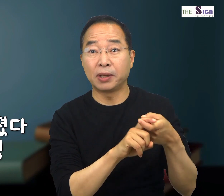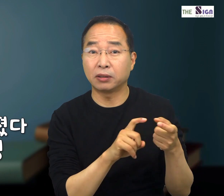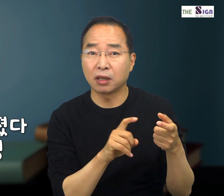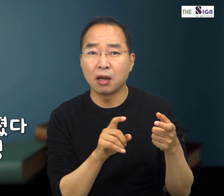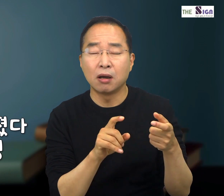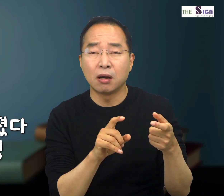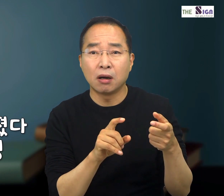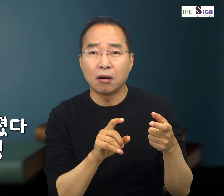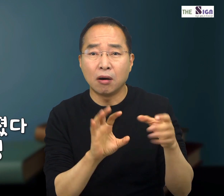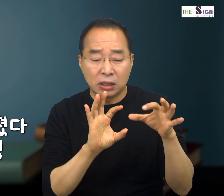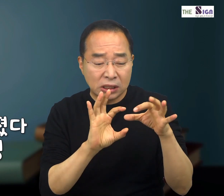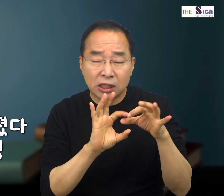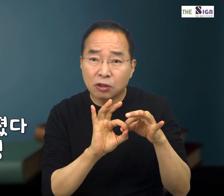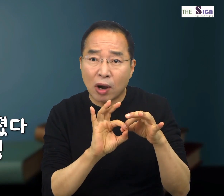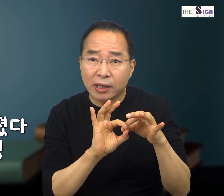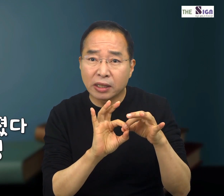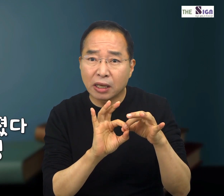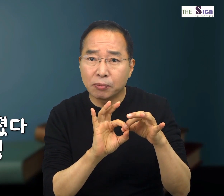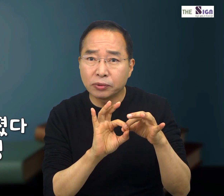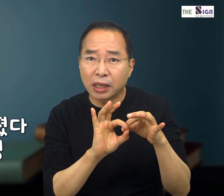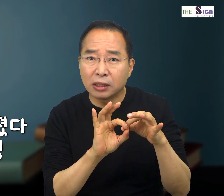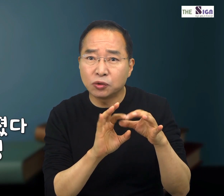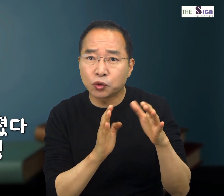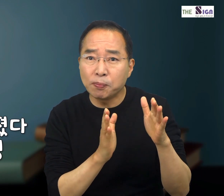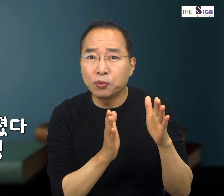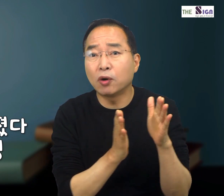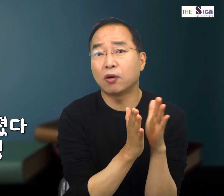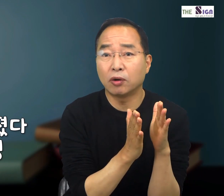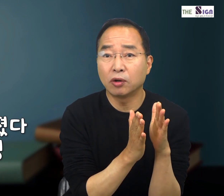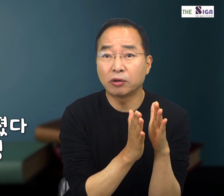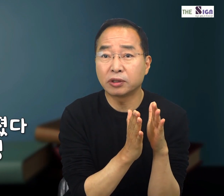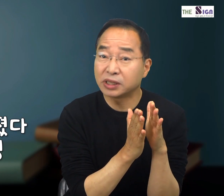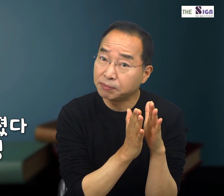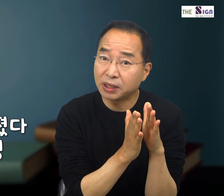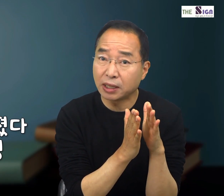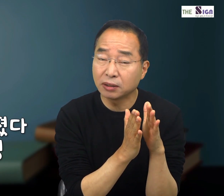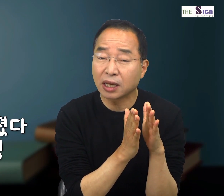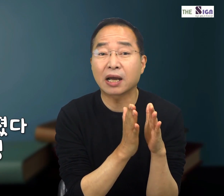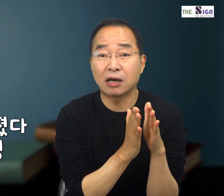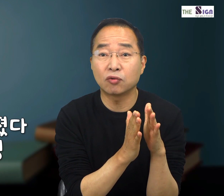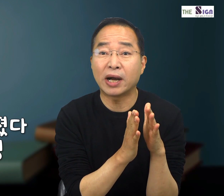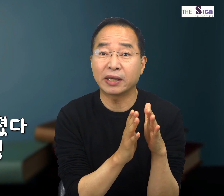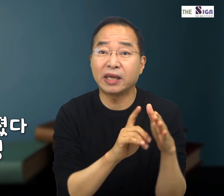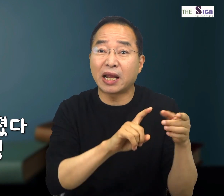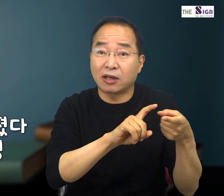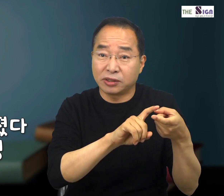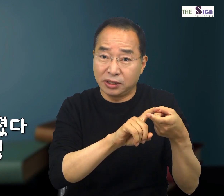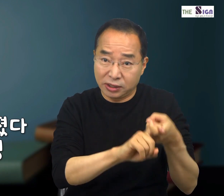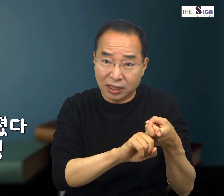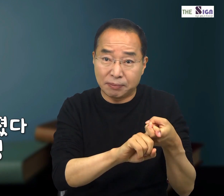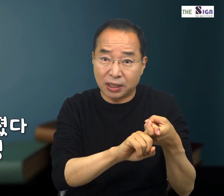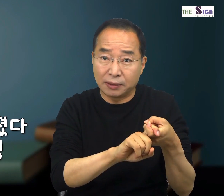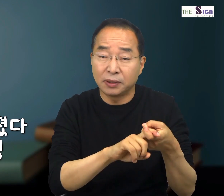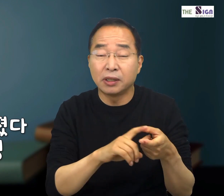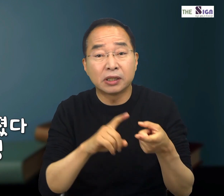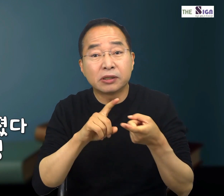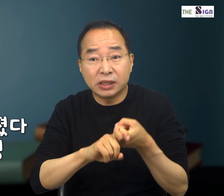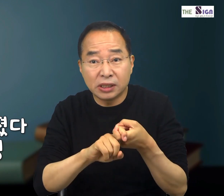하면 이 관계보다는 좀 더 어떤 친밀한 가까운 관계라는 것을 뜻합니다. 그래서